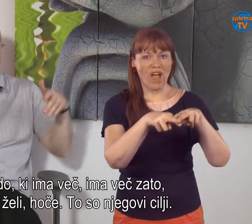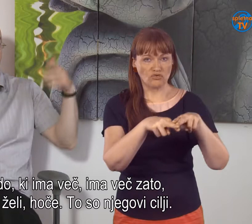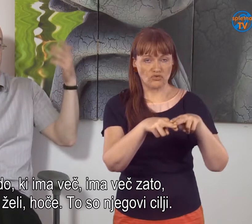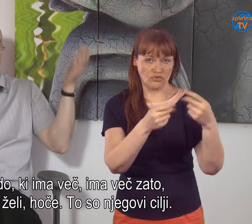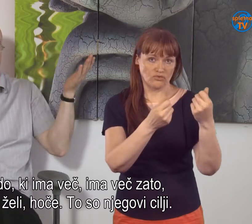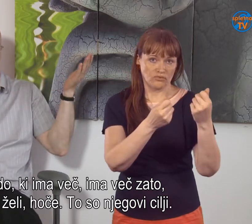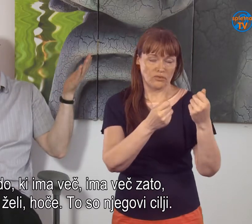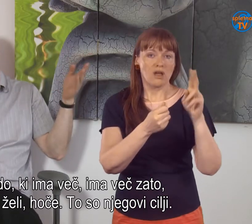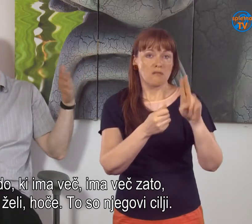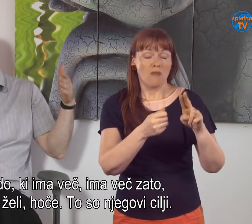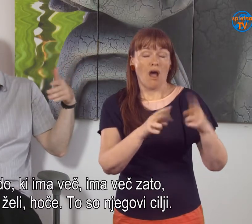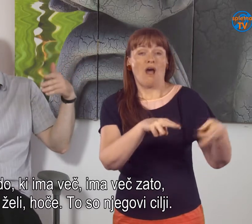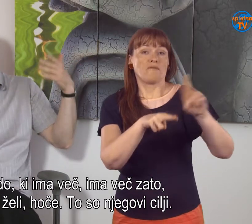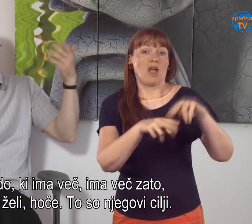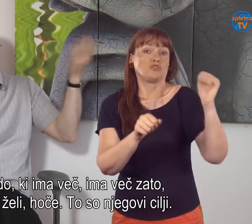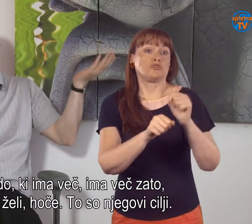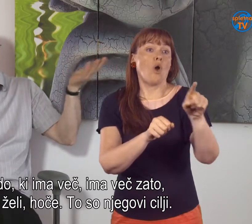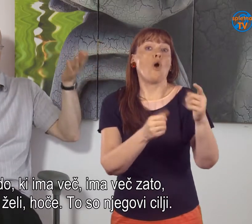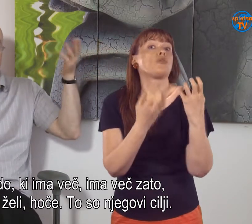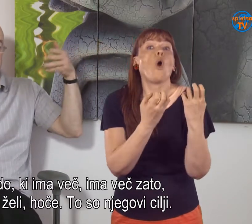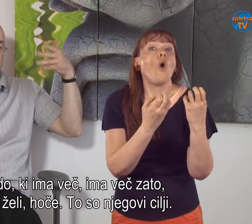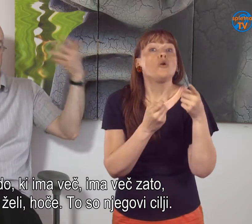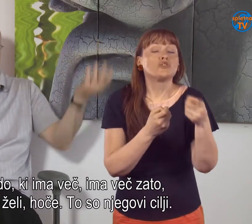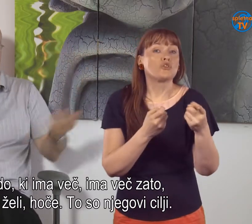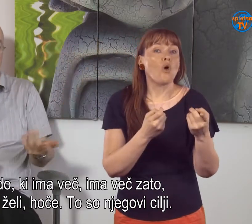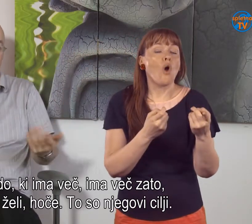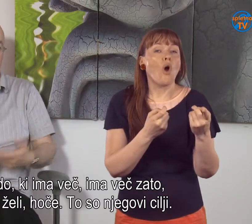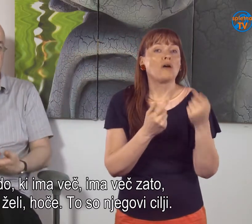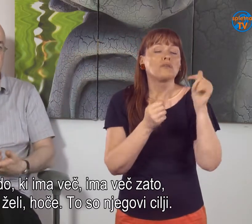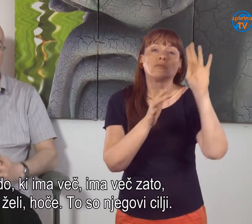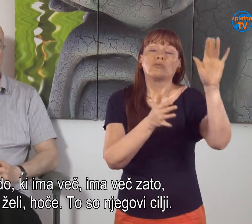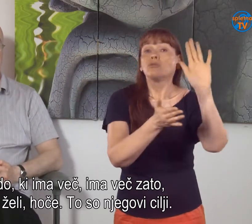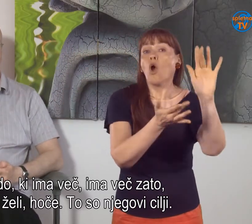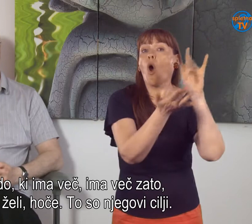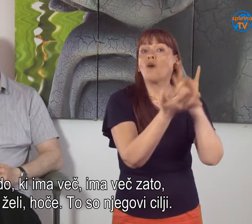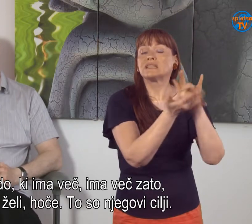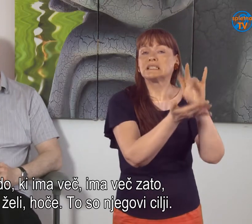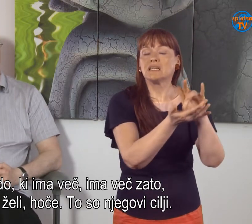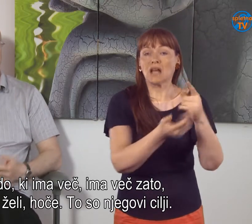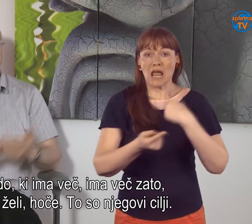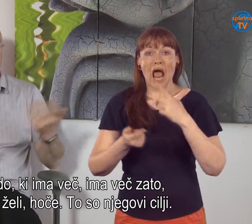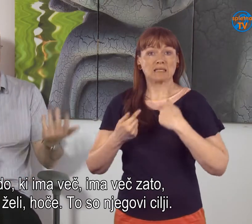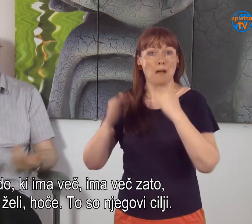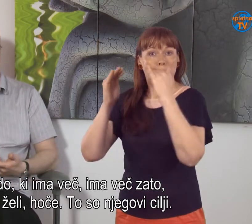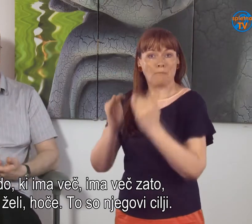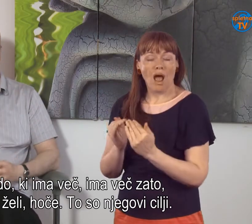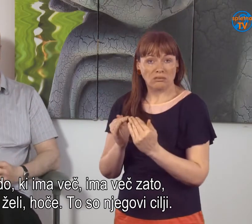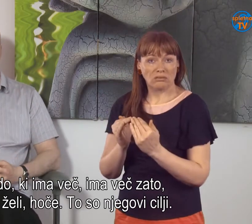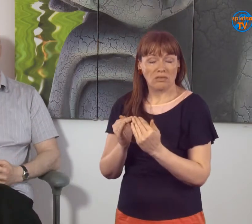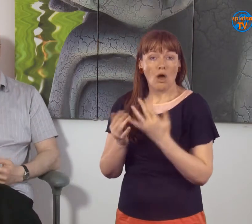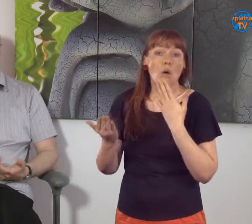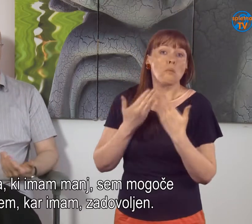ki ima več, pač ima več, ker ne vem, tako želi, hoče, to so neki njegovi